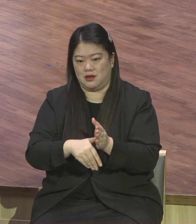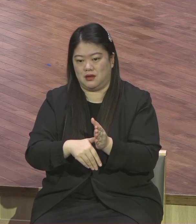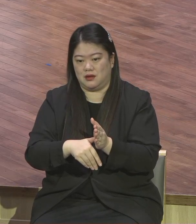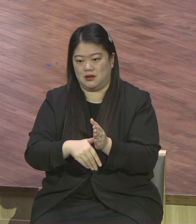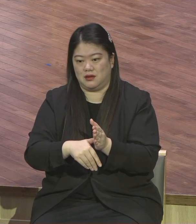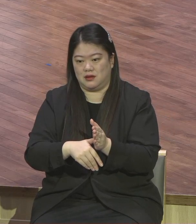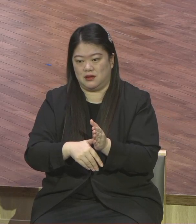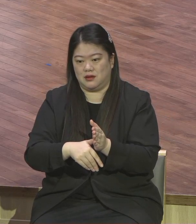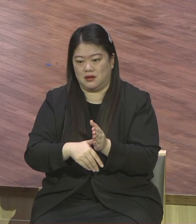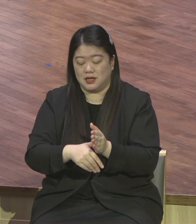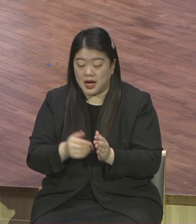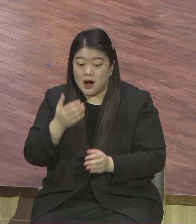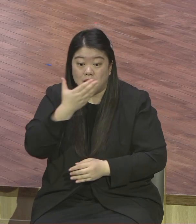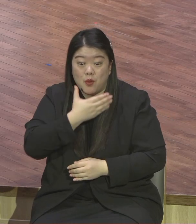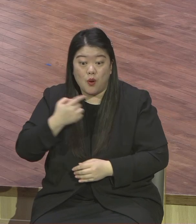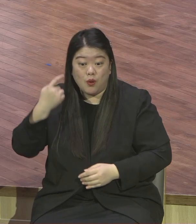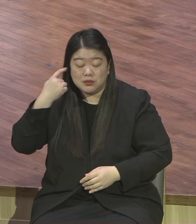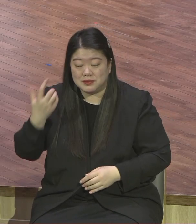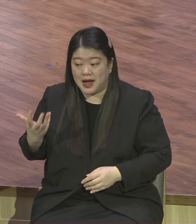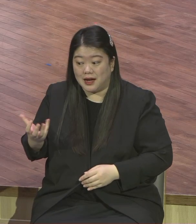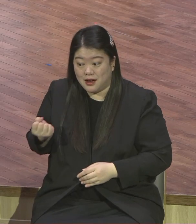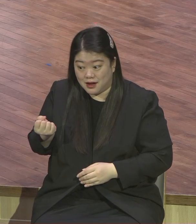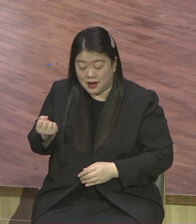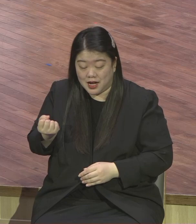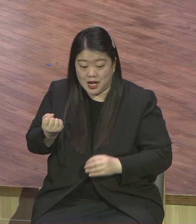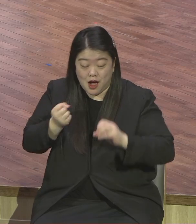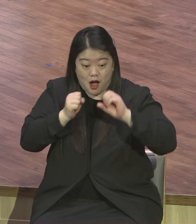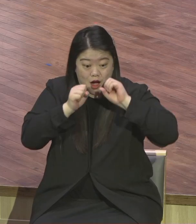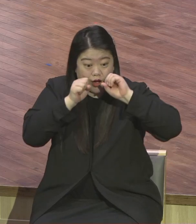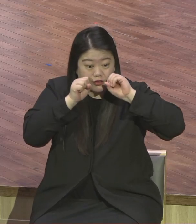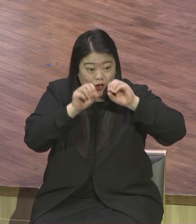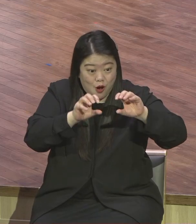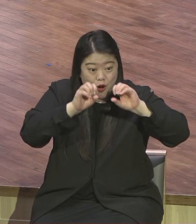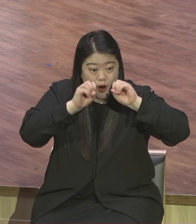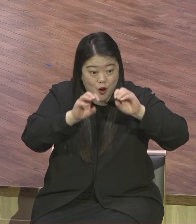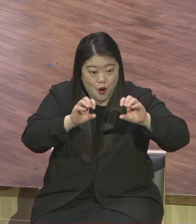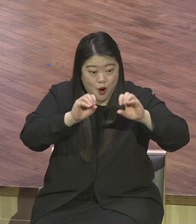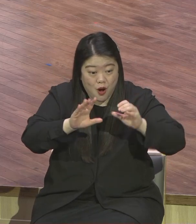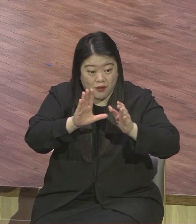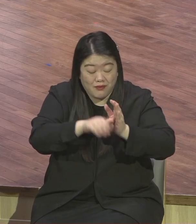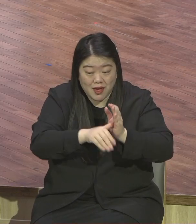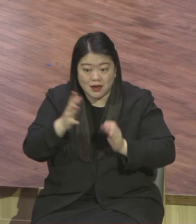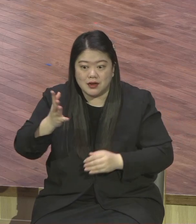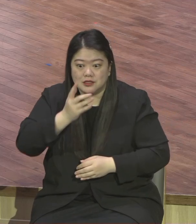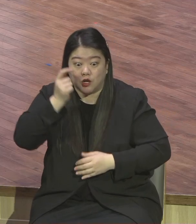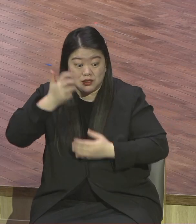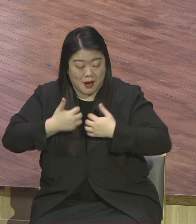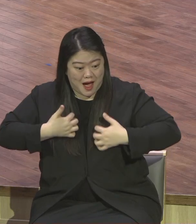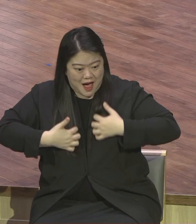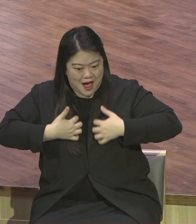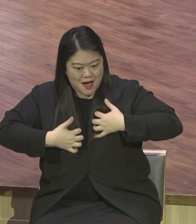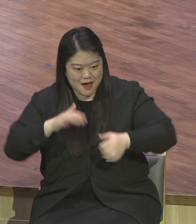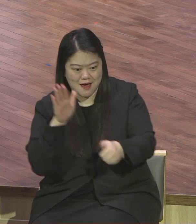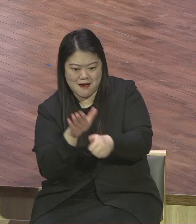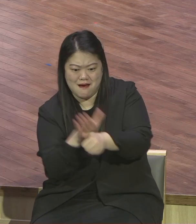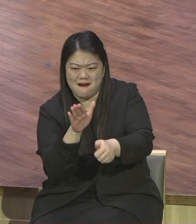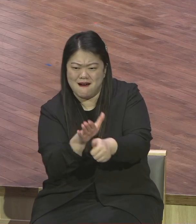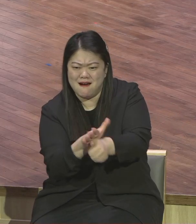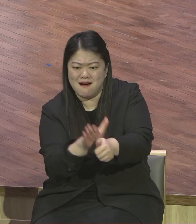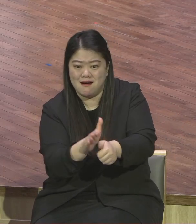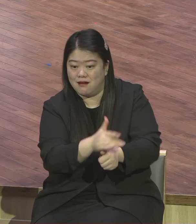복음을 전하는 사람, 복음을 전하는 사람이 제일 성령 충만한 사람. 예수 그리스도의 이 정인된 삶을 살 때